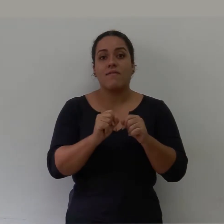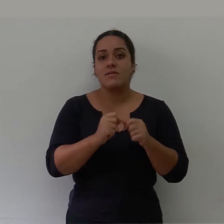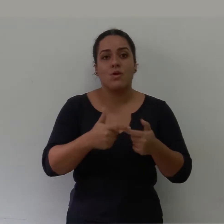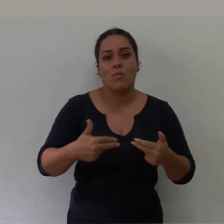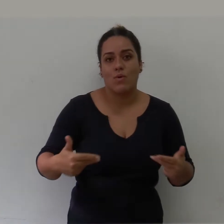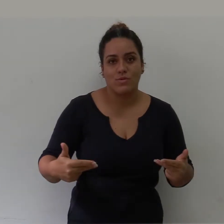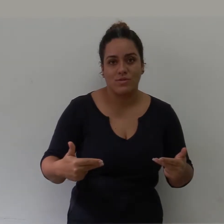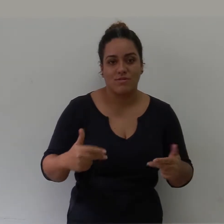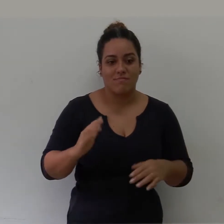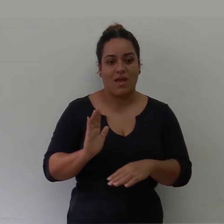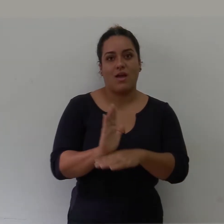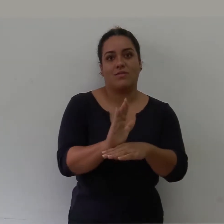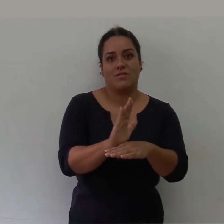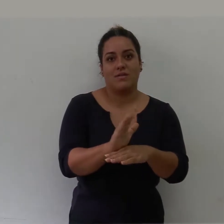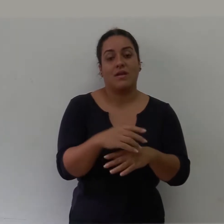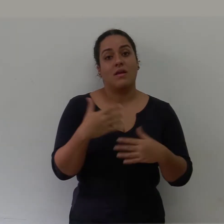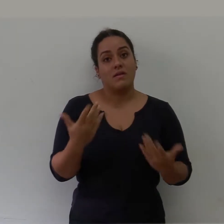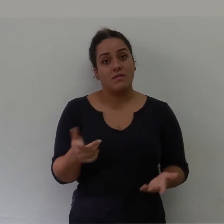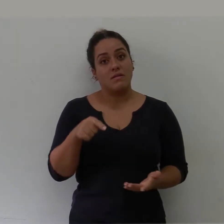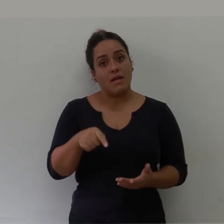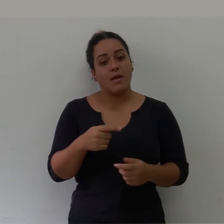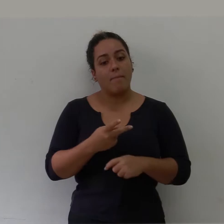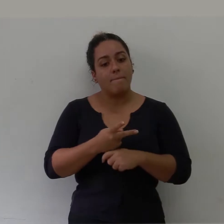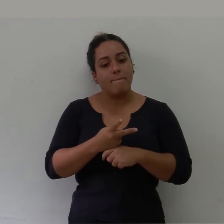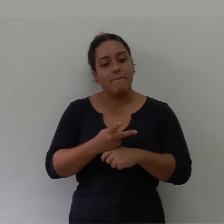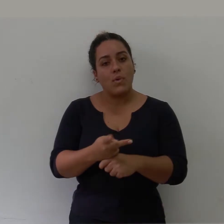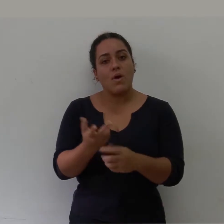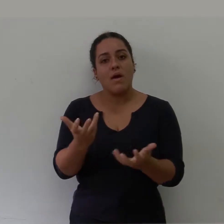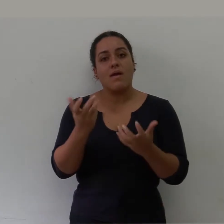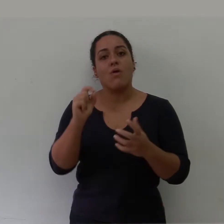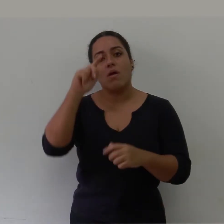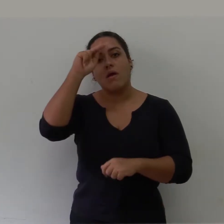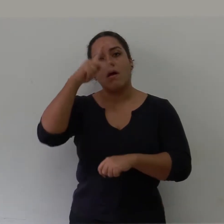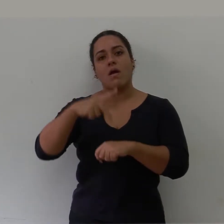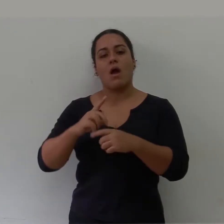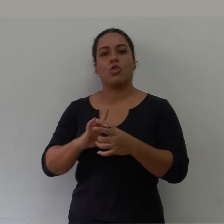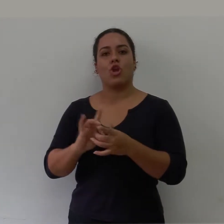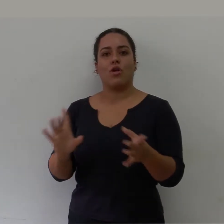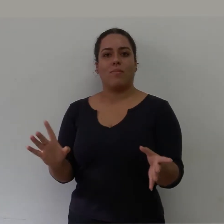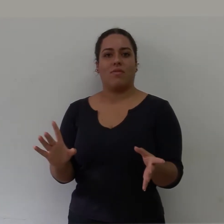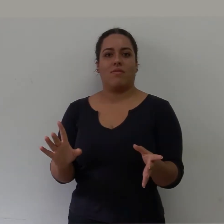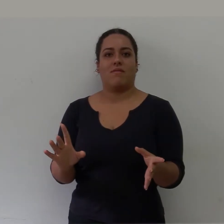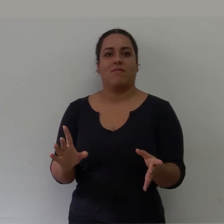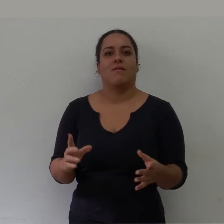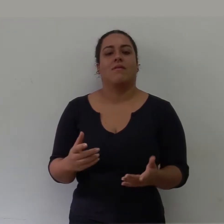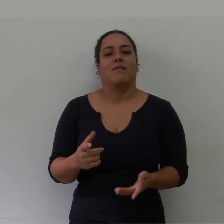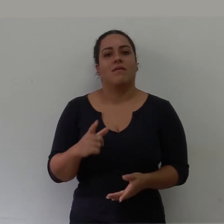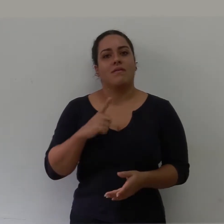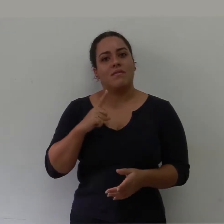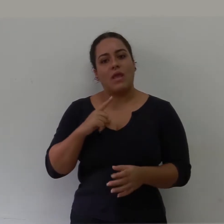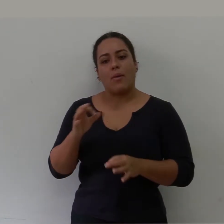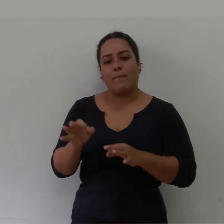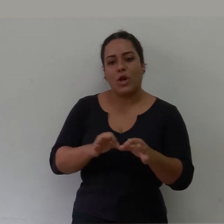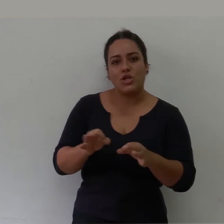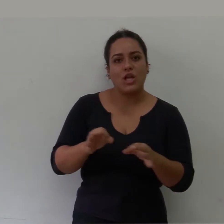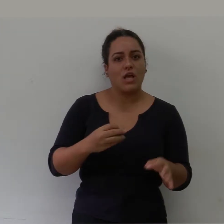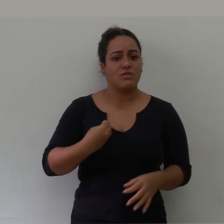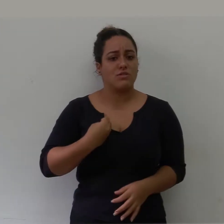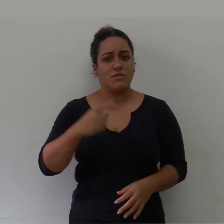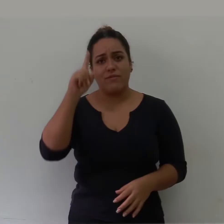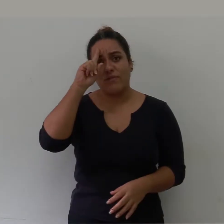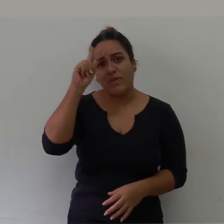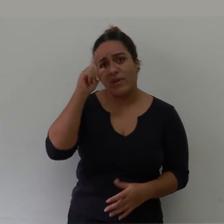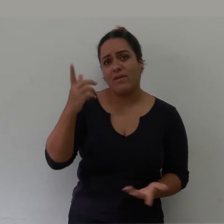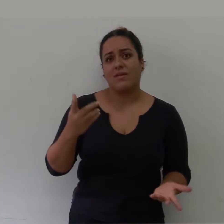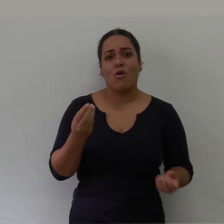função. Então, a busca é da autonomia, né, do percurso e projetos da própria vida,